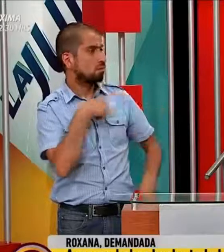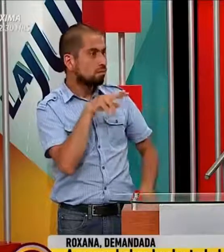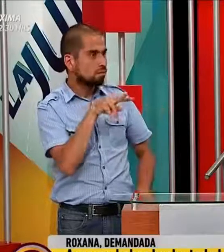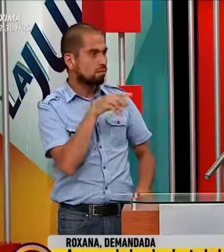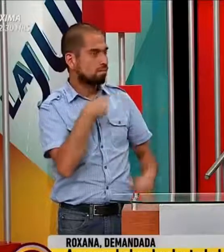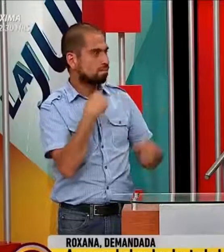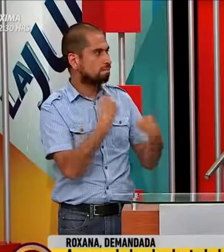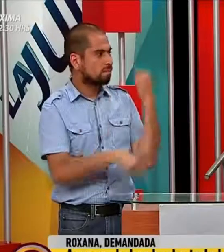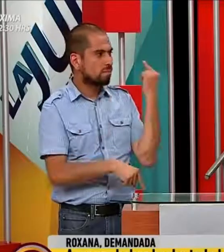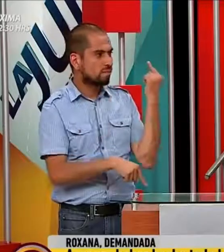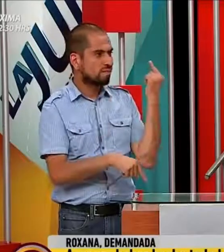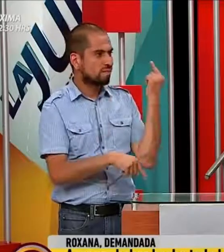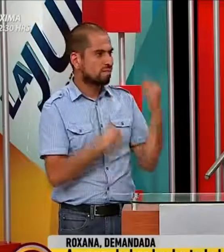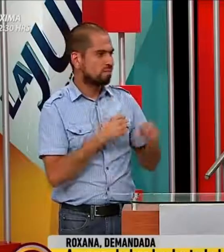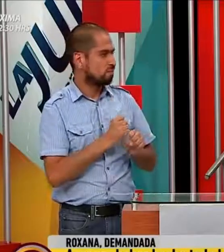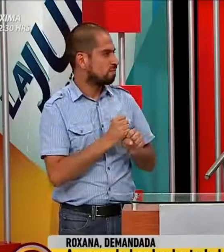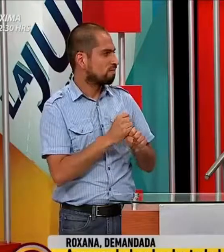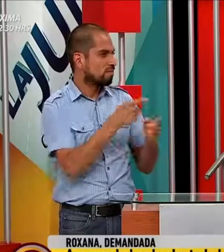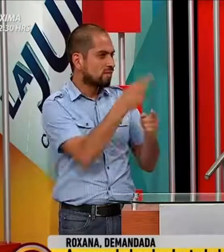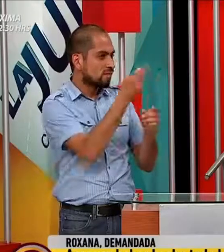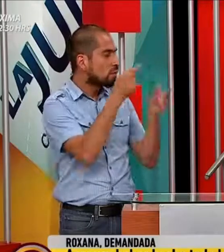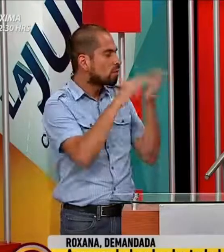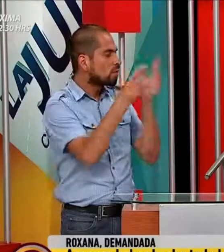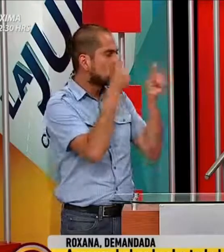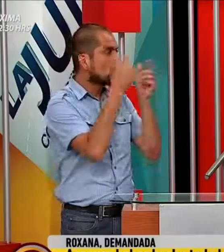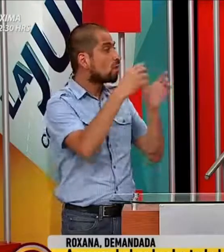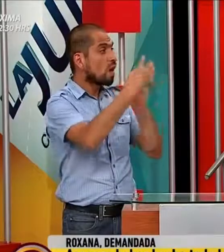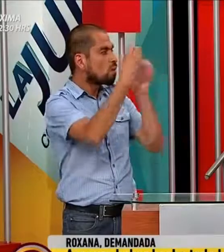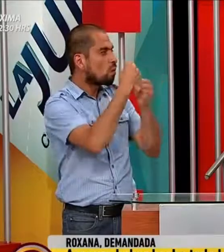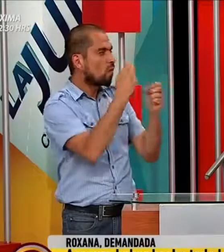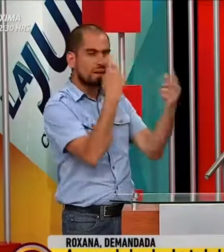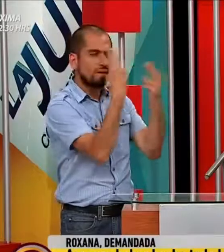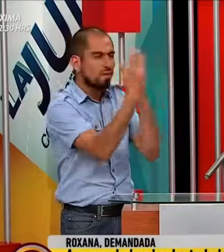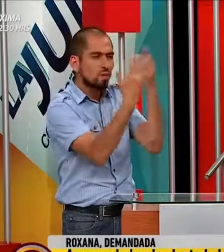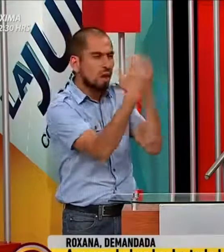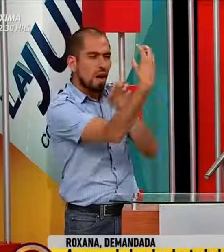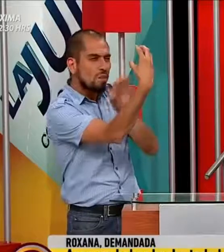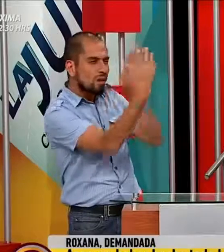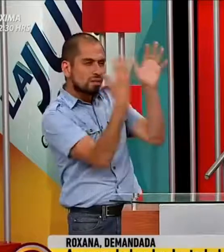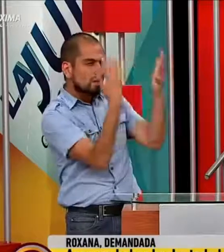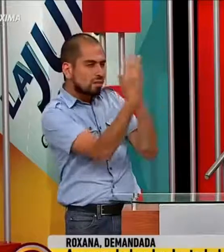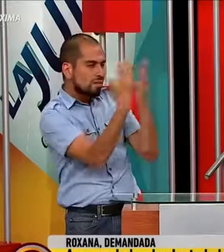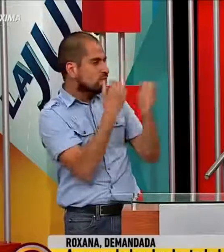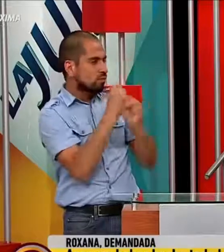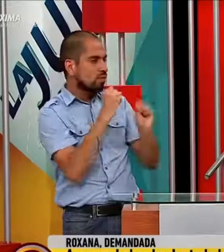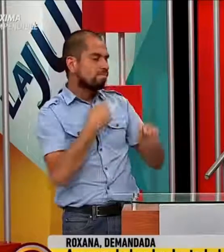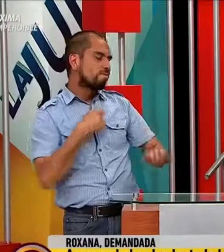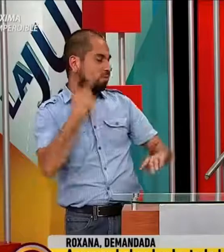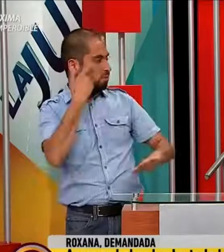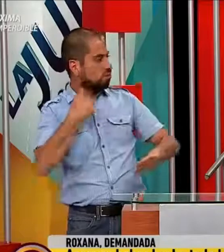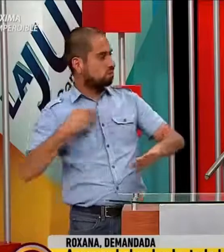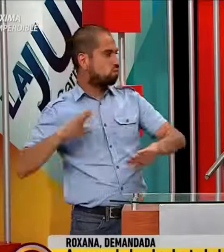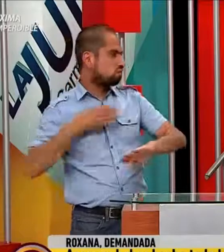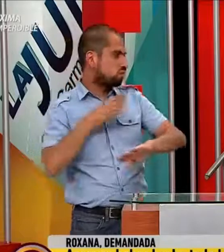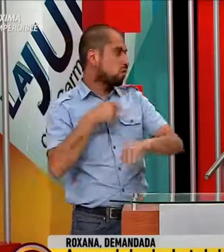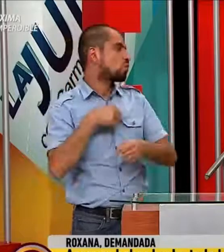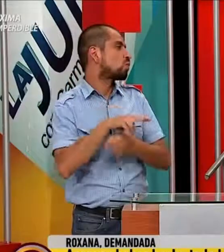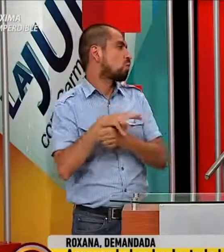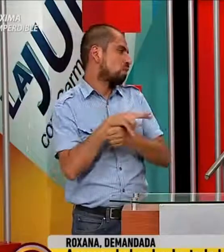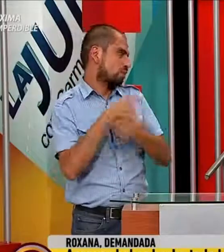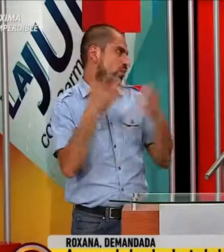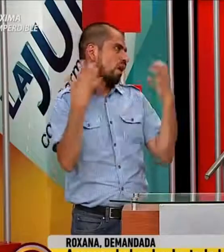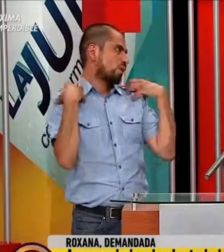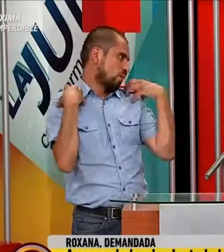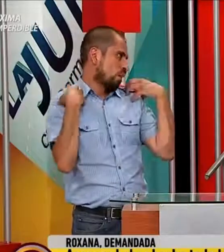online para que puedan comunicarse con los sordos. Entonces el problema es visual, que no podía distinguir bien la cámara web y la intérprete. Yo tuve que ir